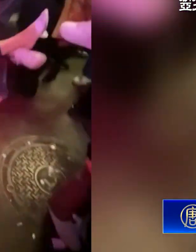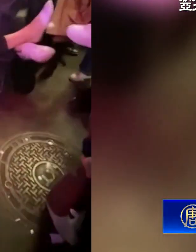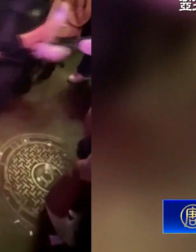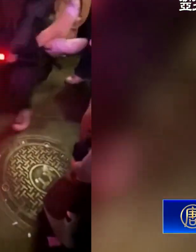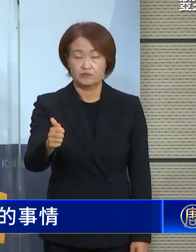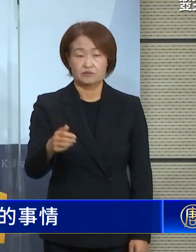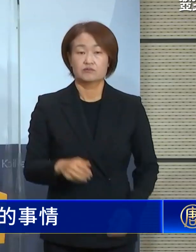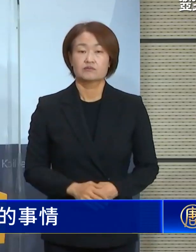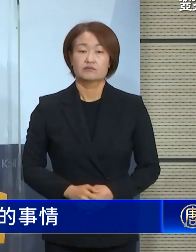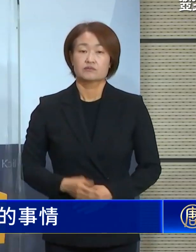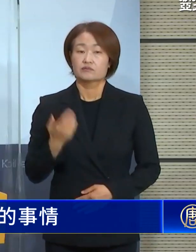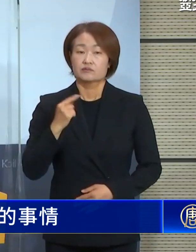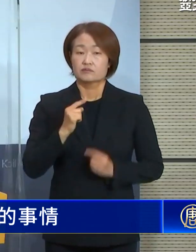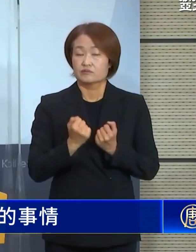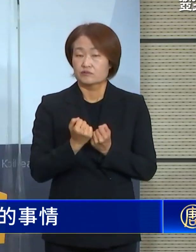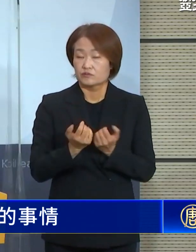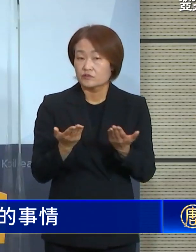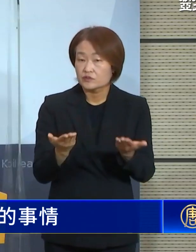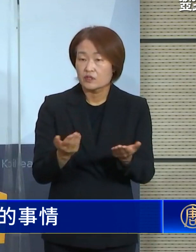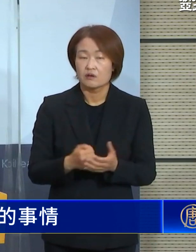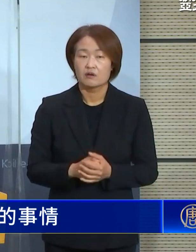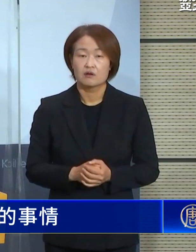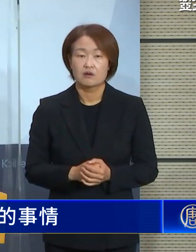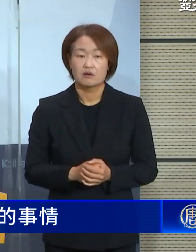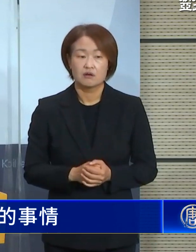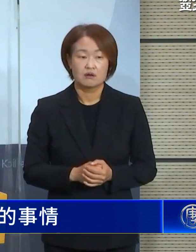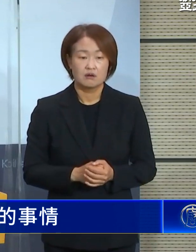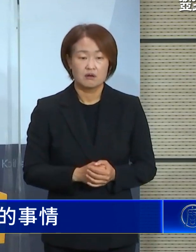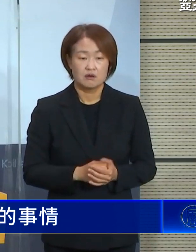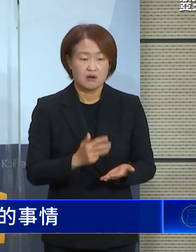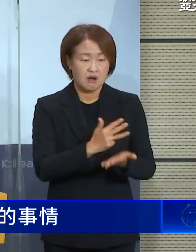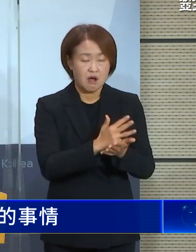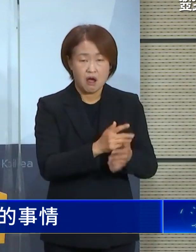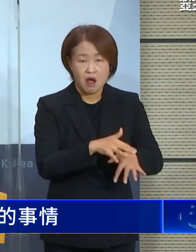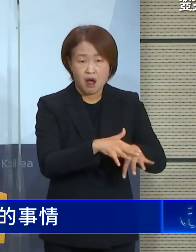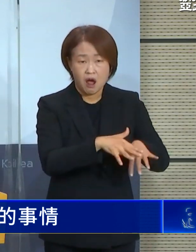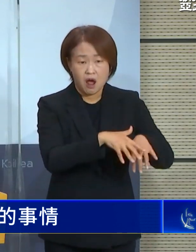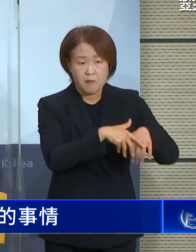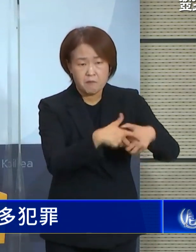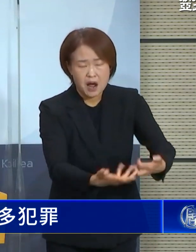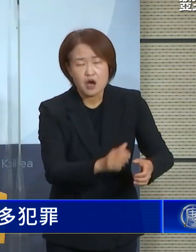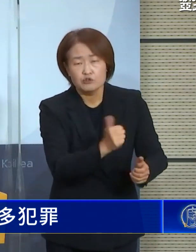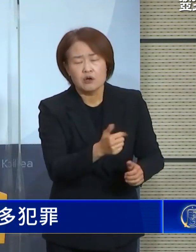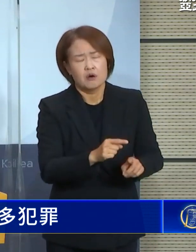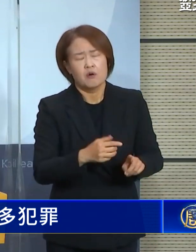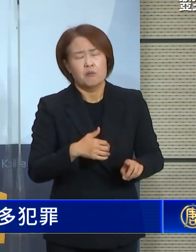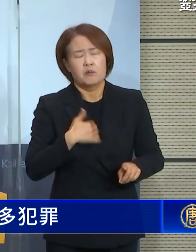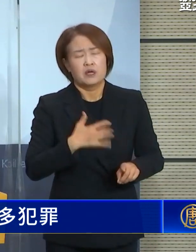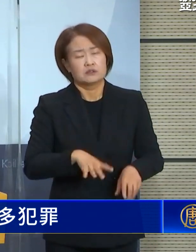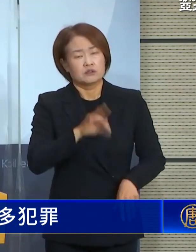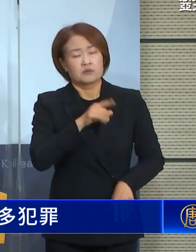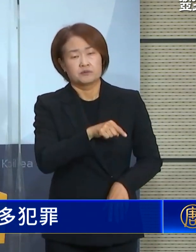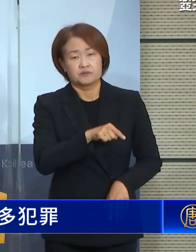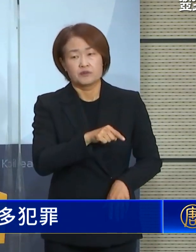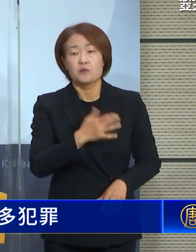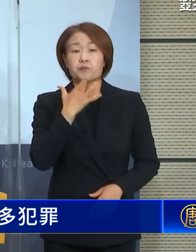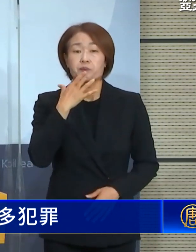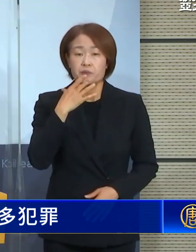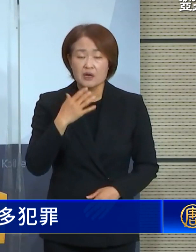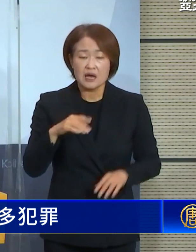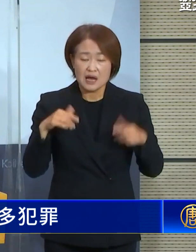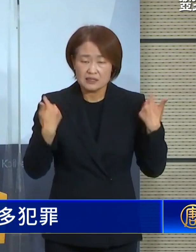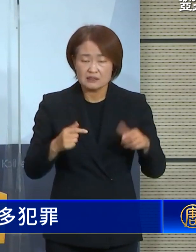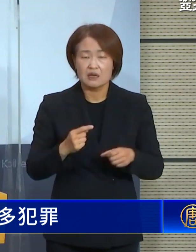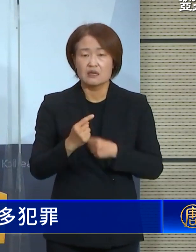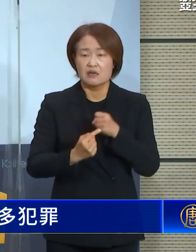遗憾。 사실이렇게큰사건이날줄은전혀예견하지못했고요매년사실범죄가많이